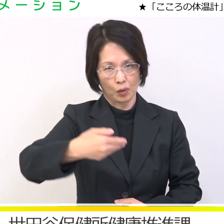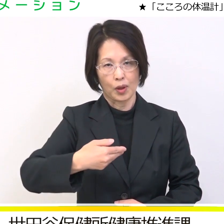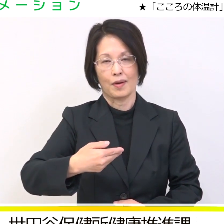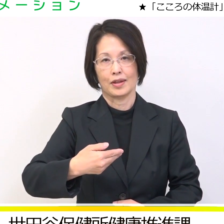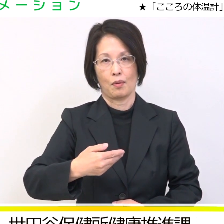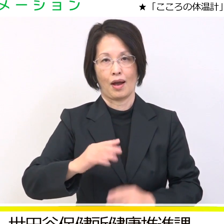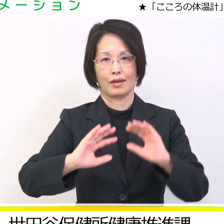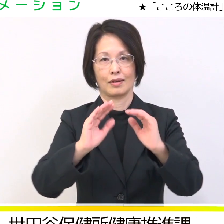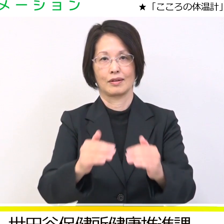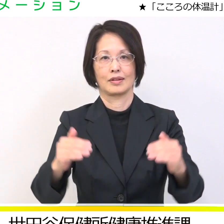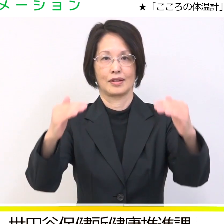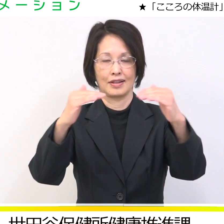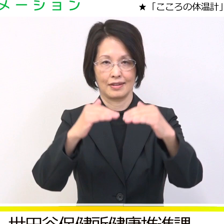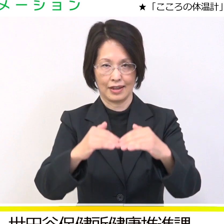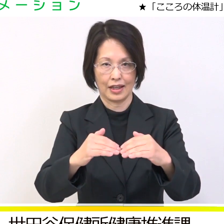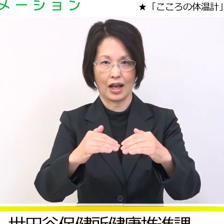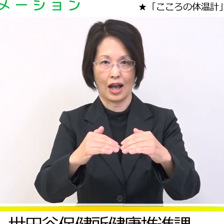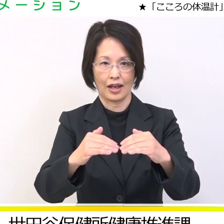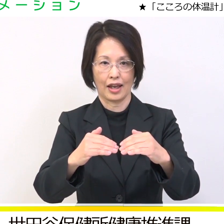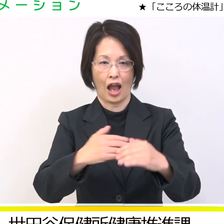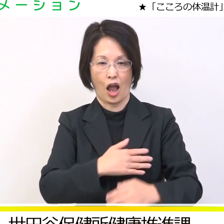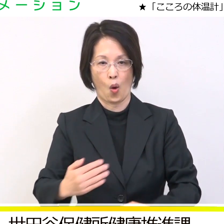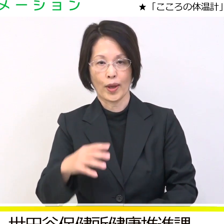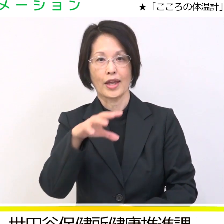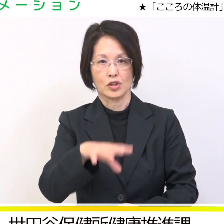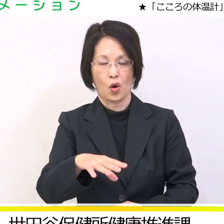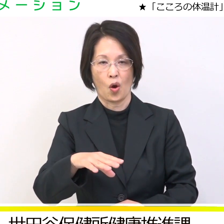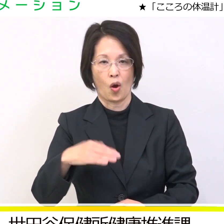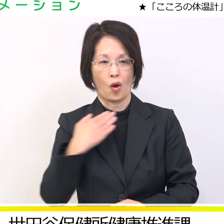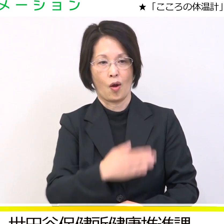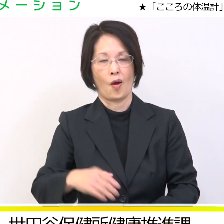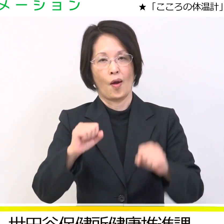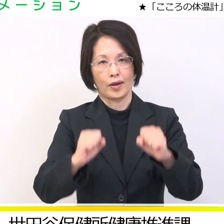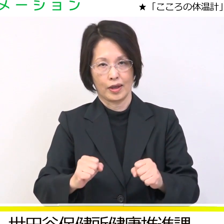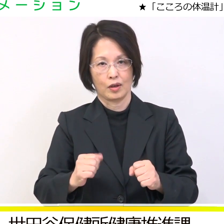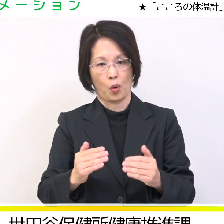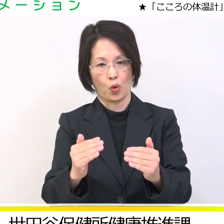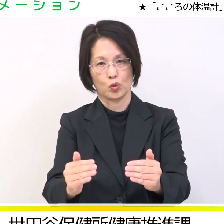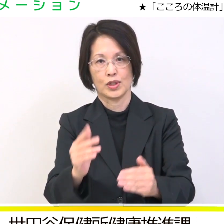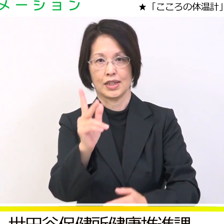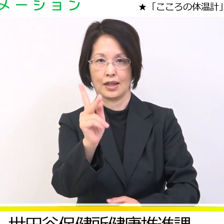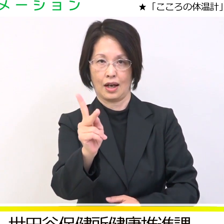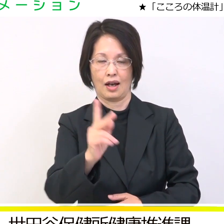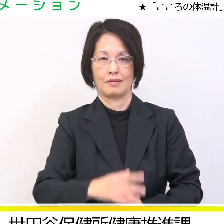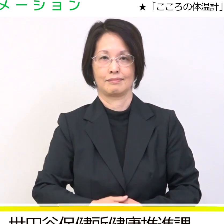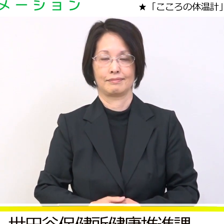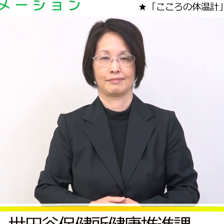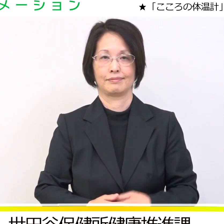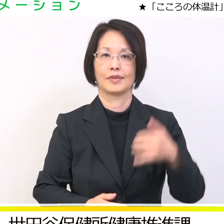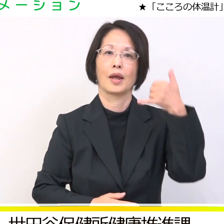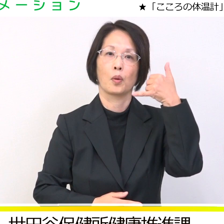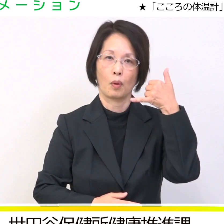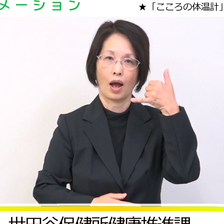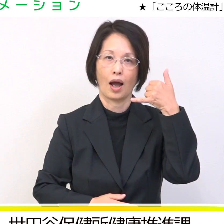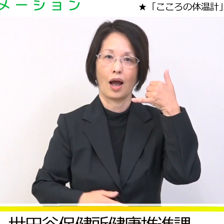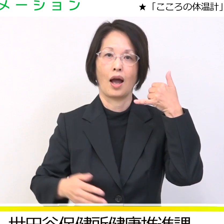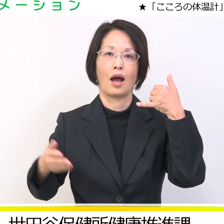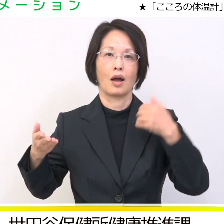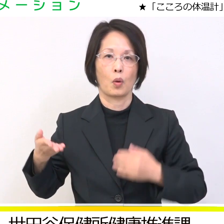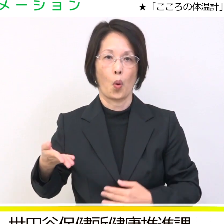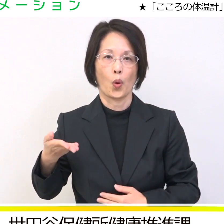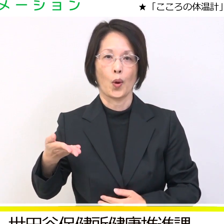お問い合わせは世田谷保健所健康推進課電話